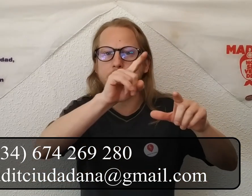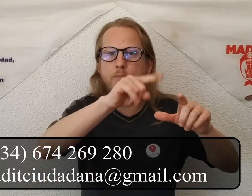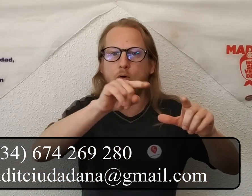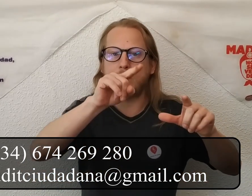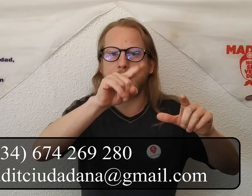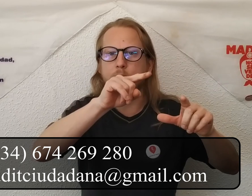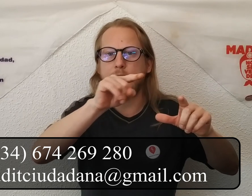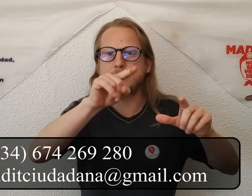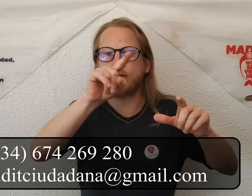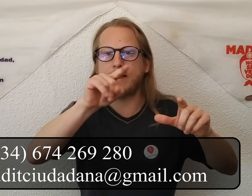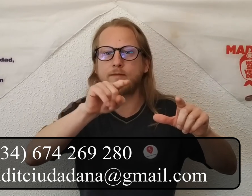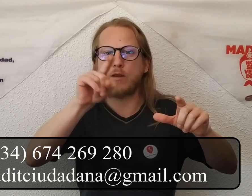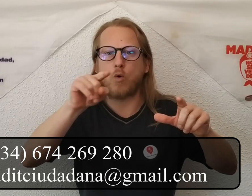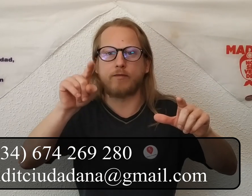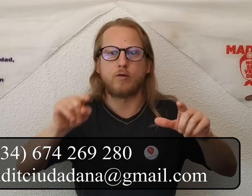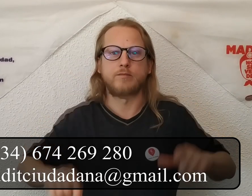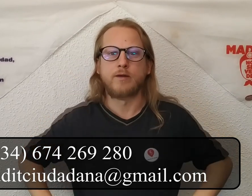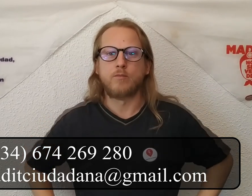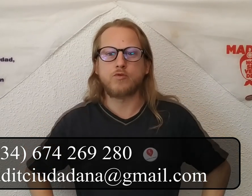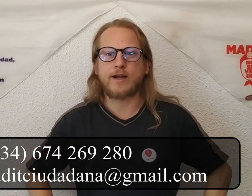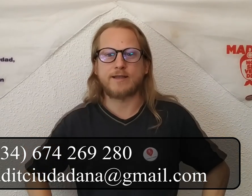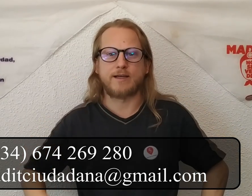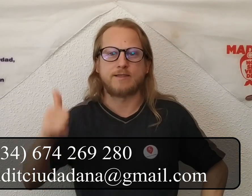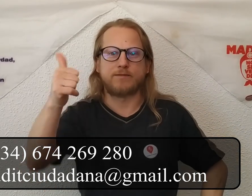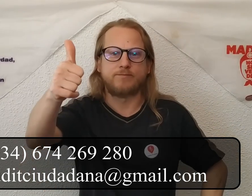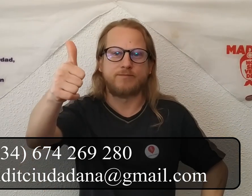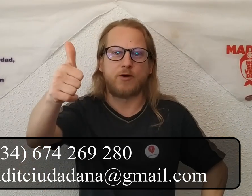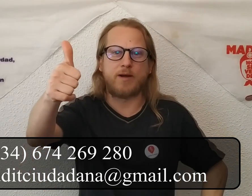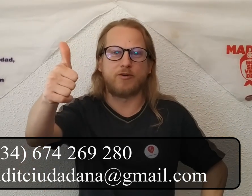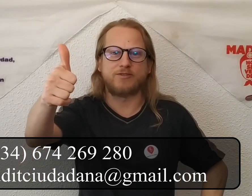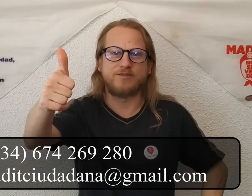ponle el más 34. Muchas gracias. Nos vemos.